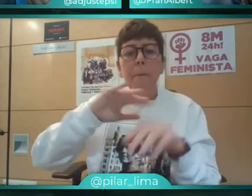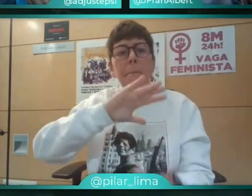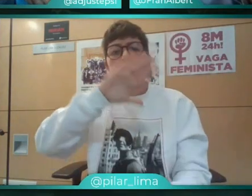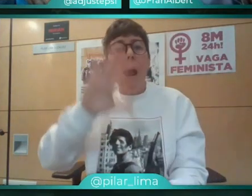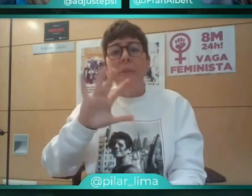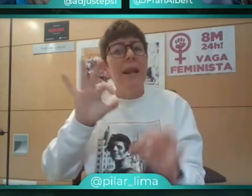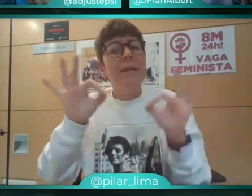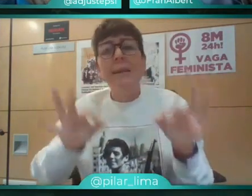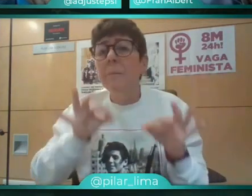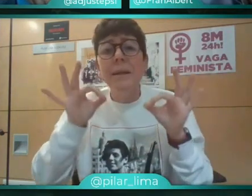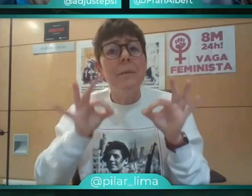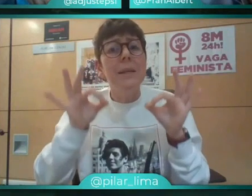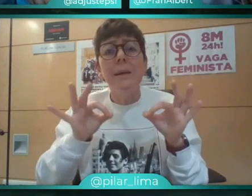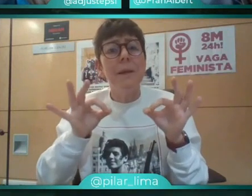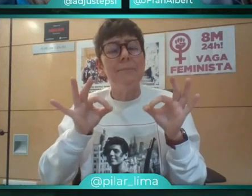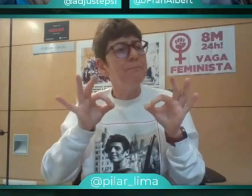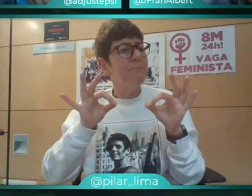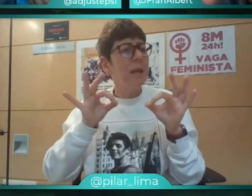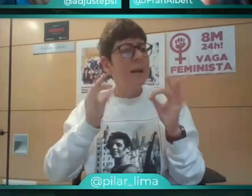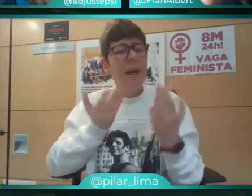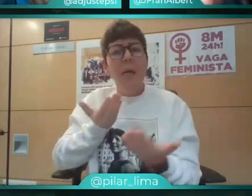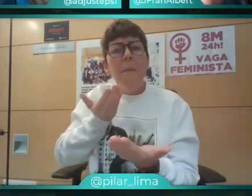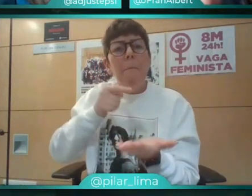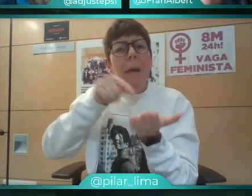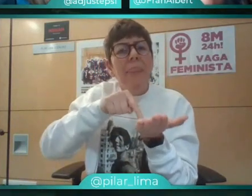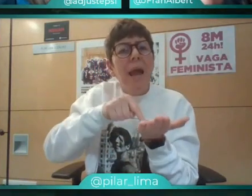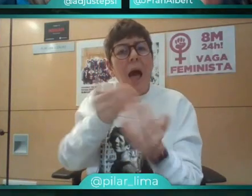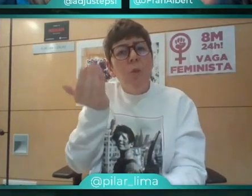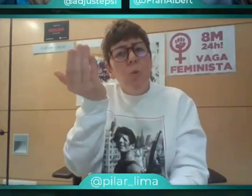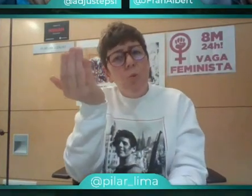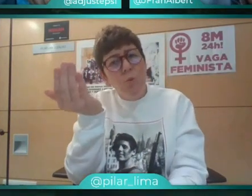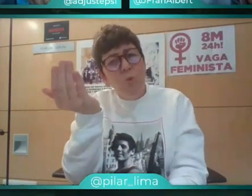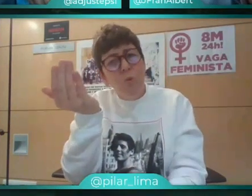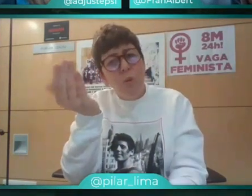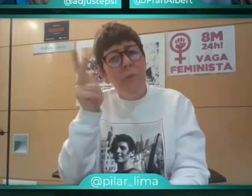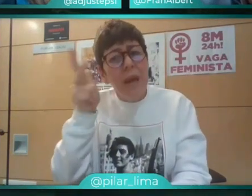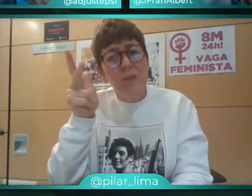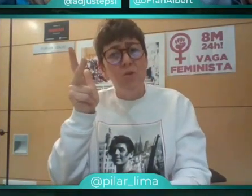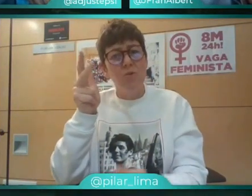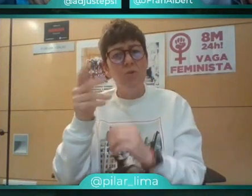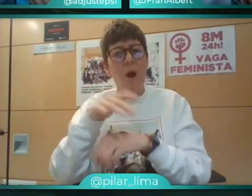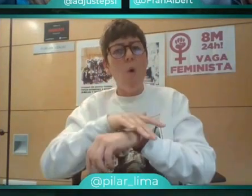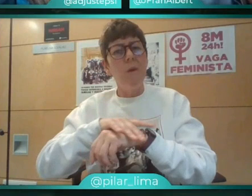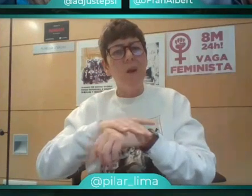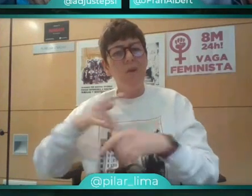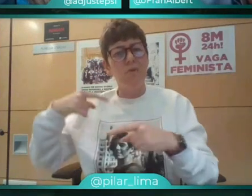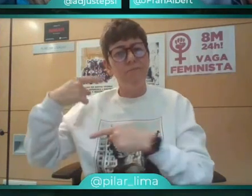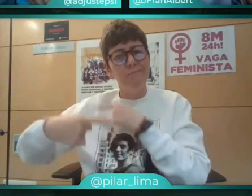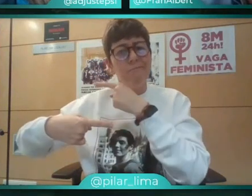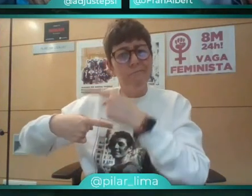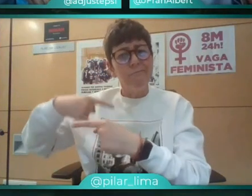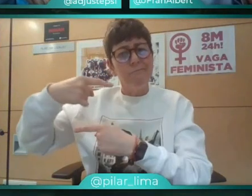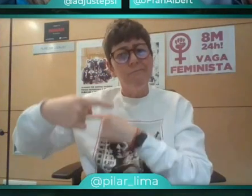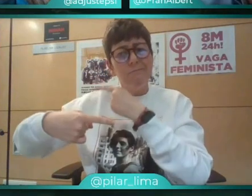pero por todo esto pareciera que siempre estábamos mendigando nuestros derechos